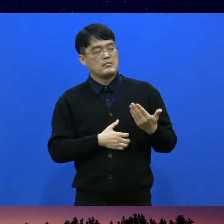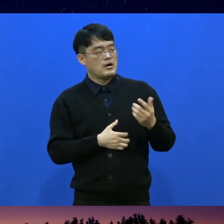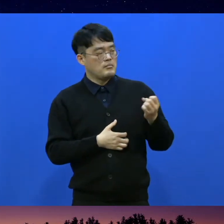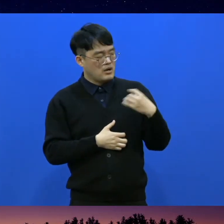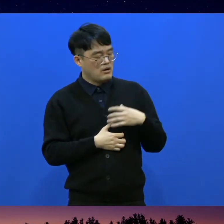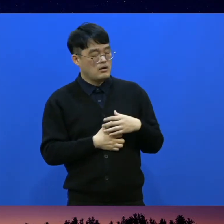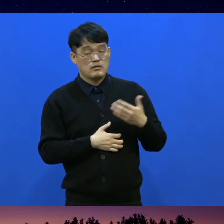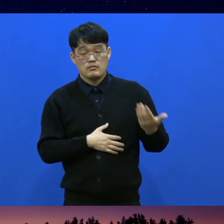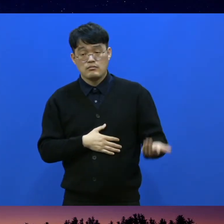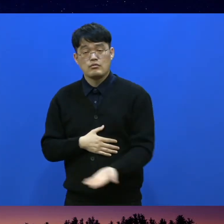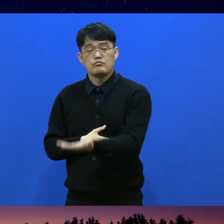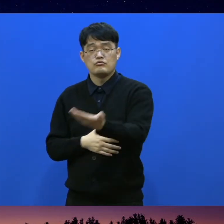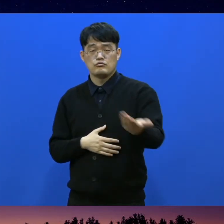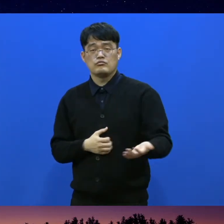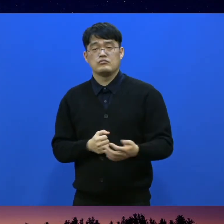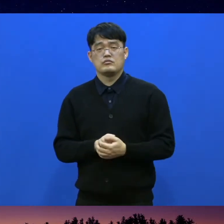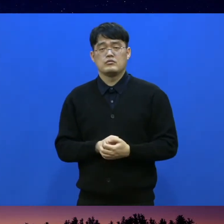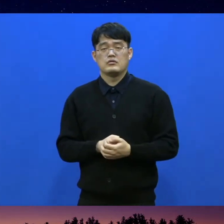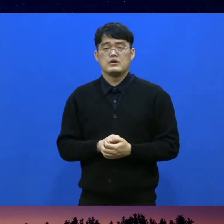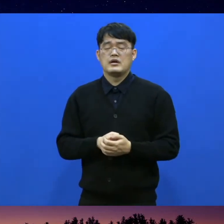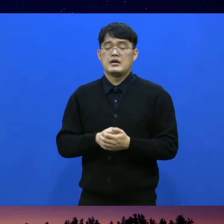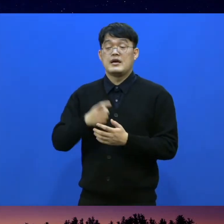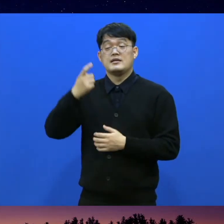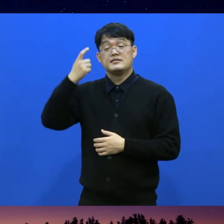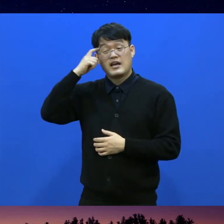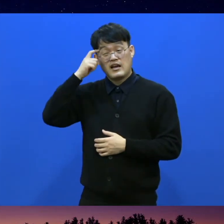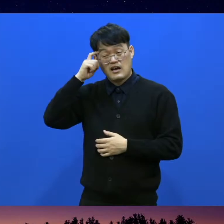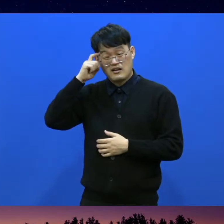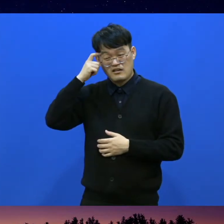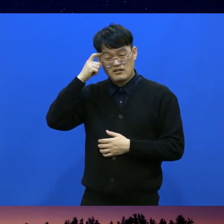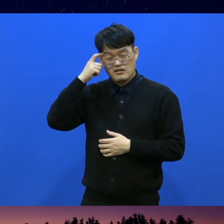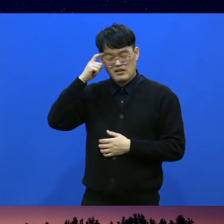사랑하는 성도 여러분, 생각을 키우시길 바랍니다.